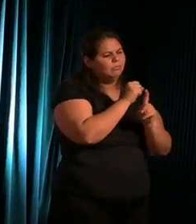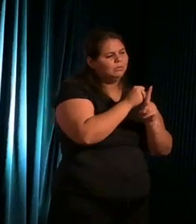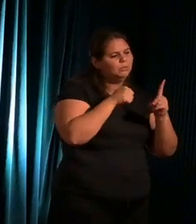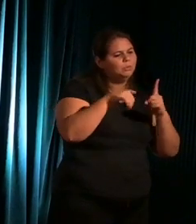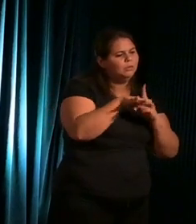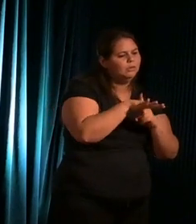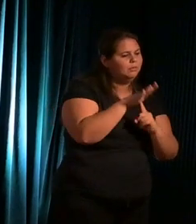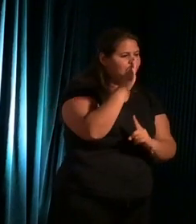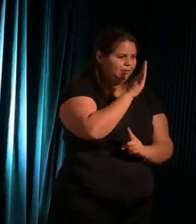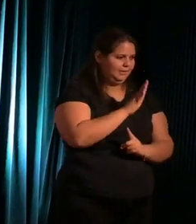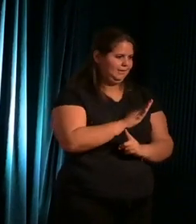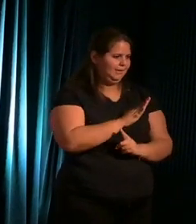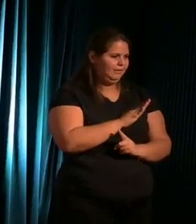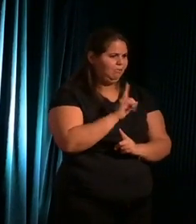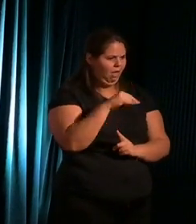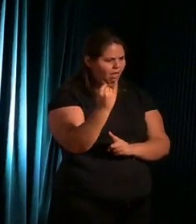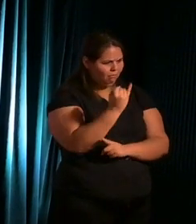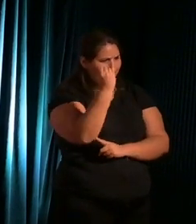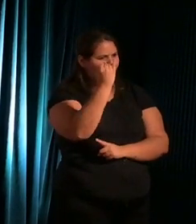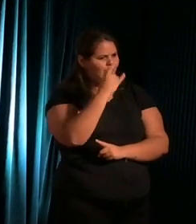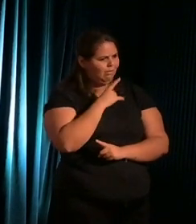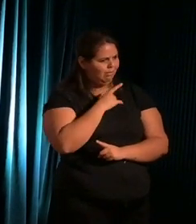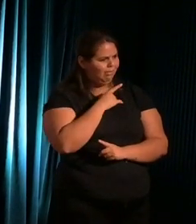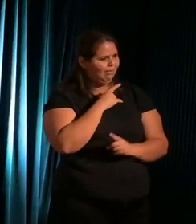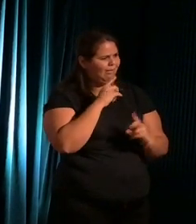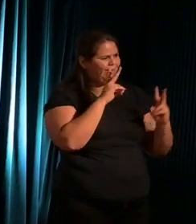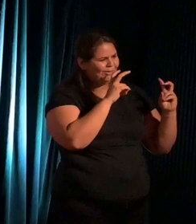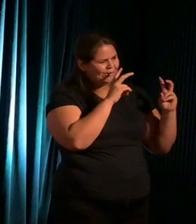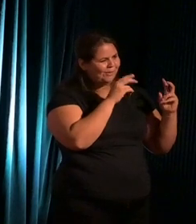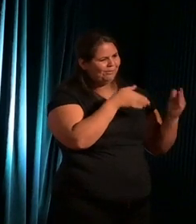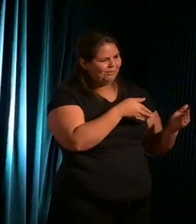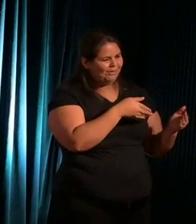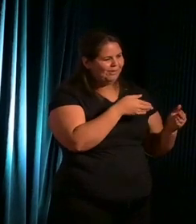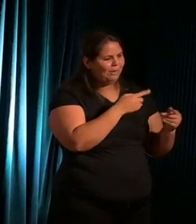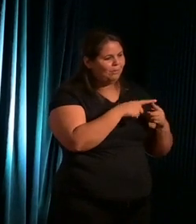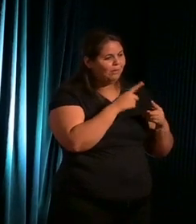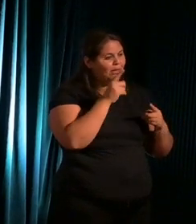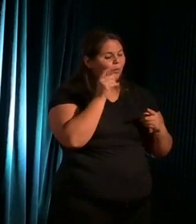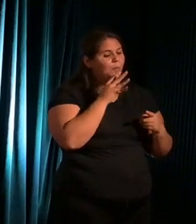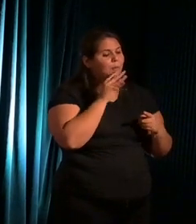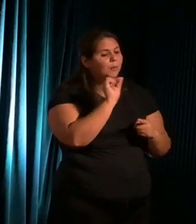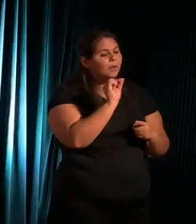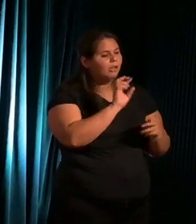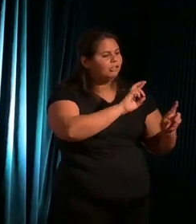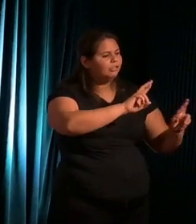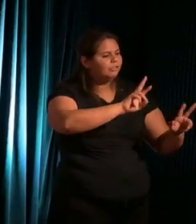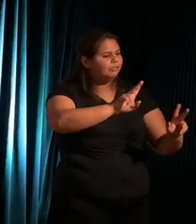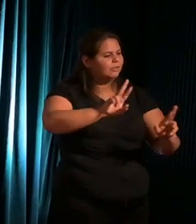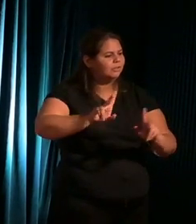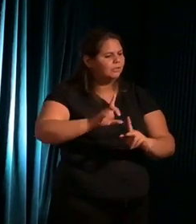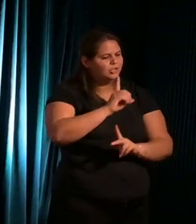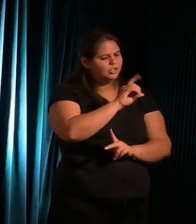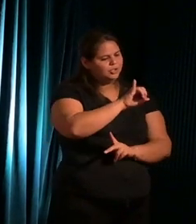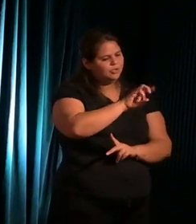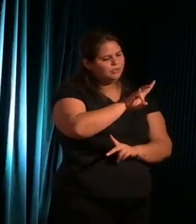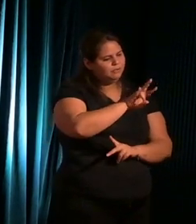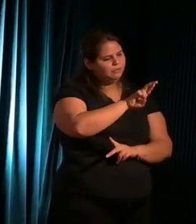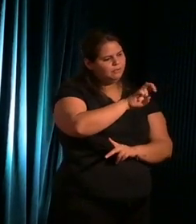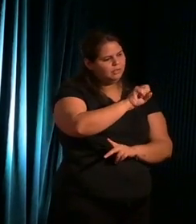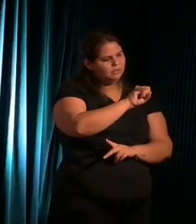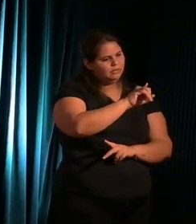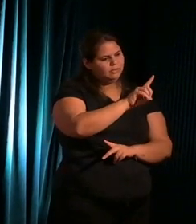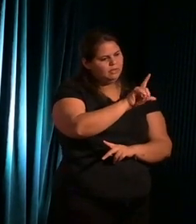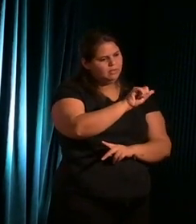absolutamente necessária, né, que é a compreensão exatamente da diversidade, a compreensão, na verdade, né, do ponto de